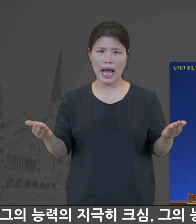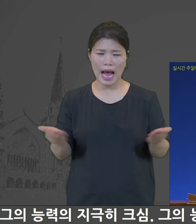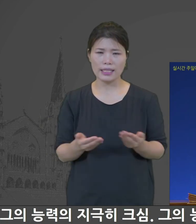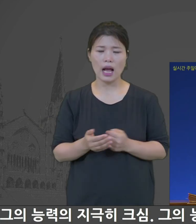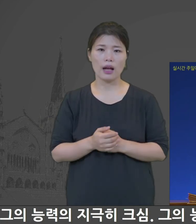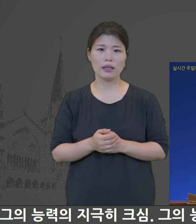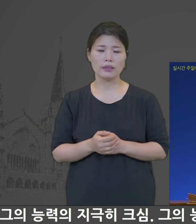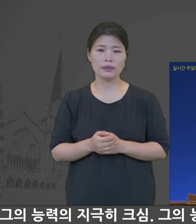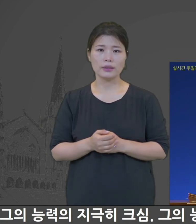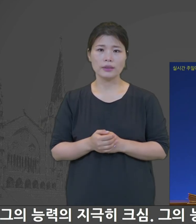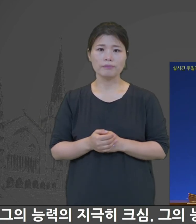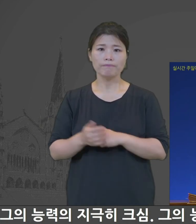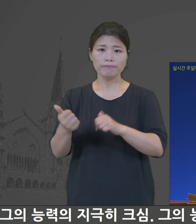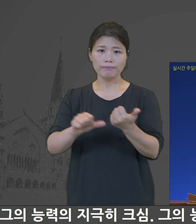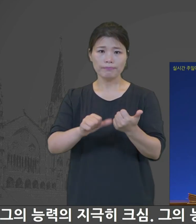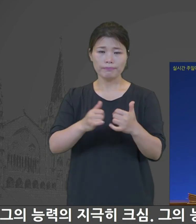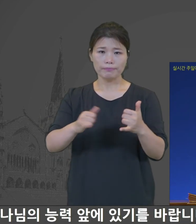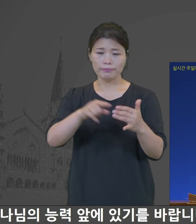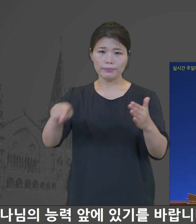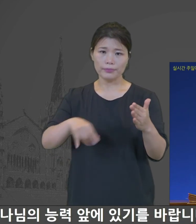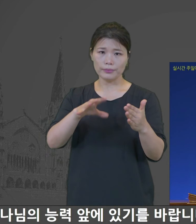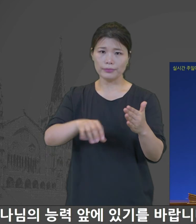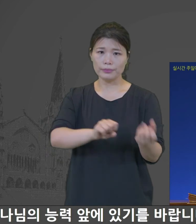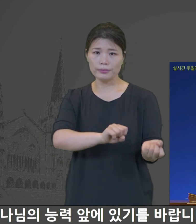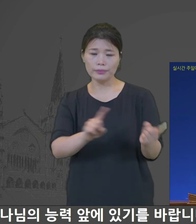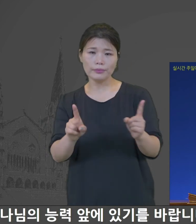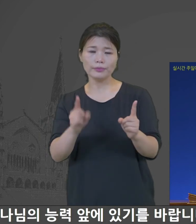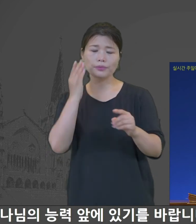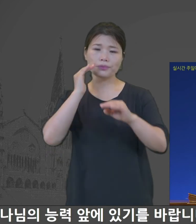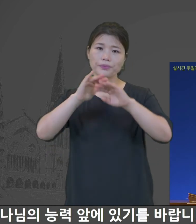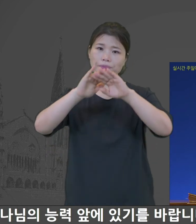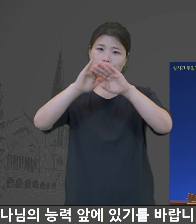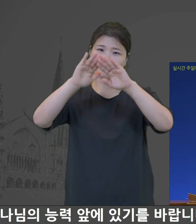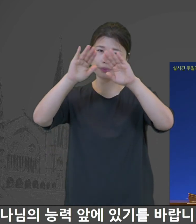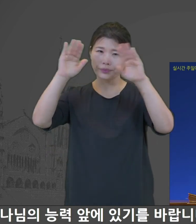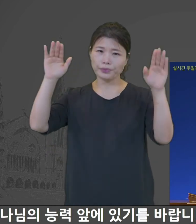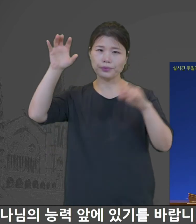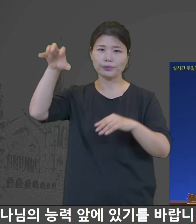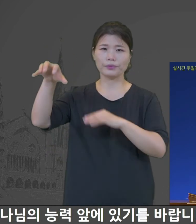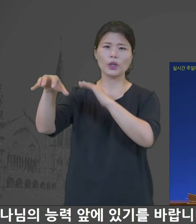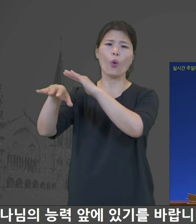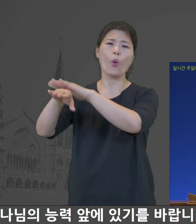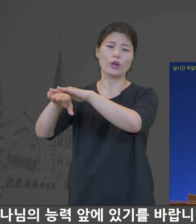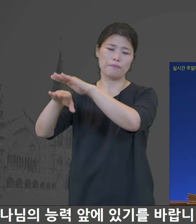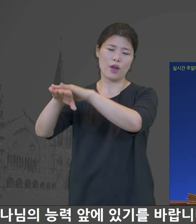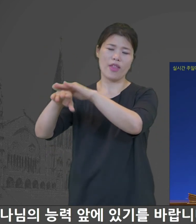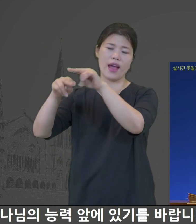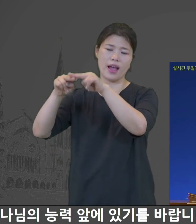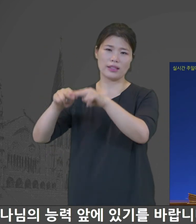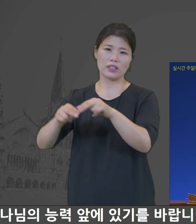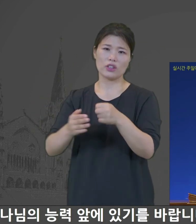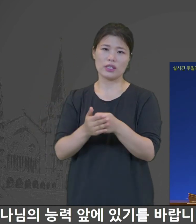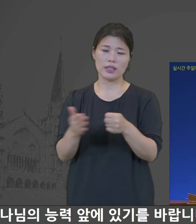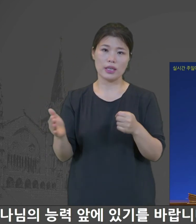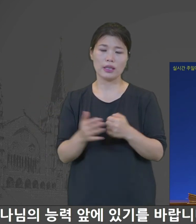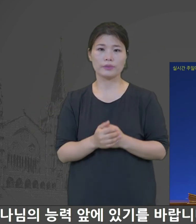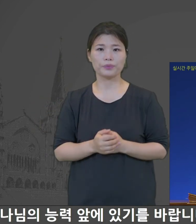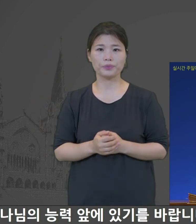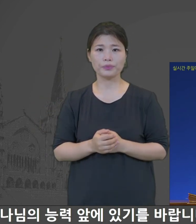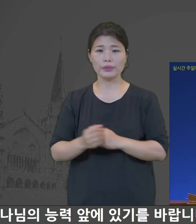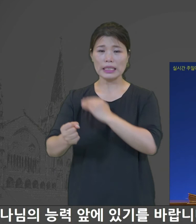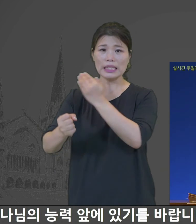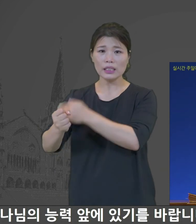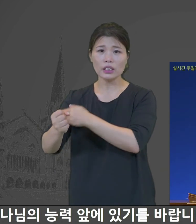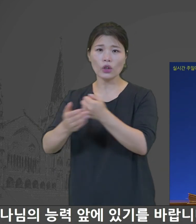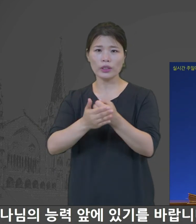자들 가운데서 살리시고 하늘에서 자기의 오른편에 앉으셨으니 그의 능력에 의해서 예수님이 일어나시고